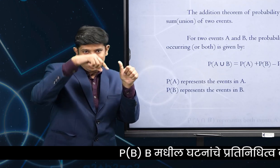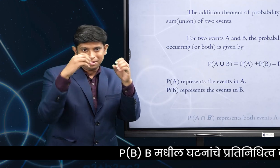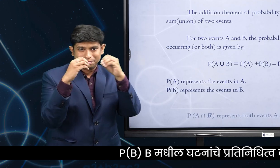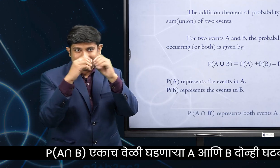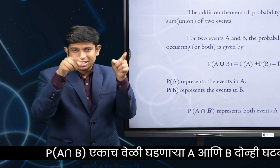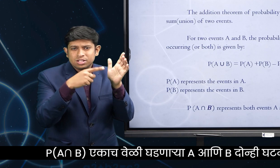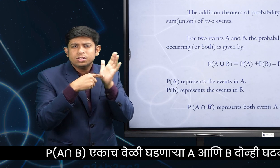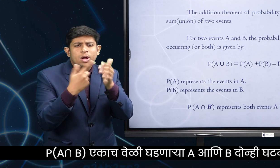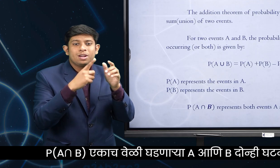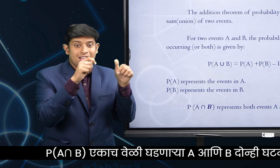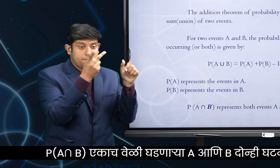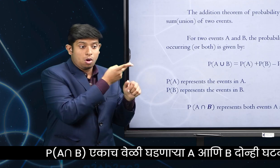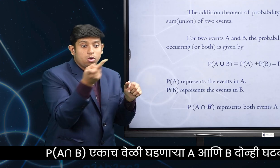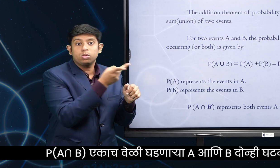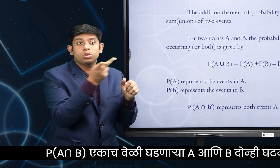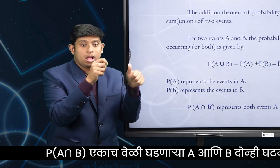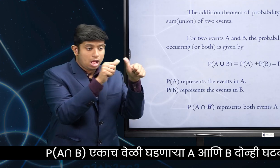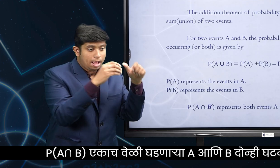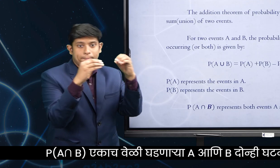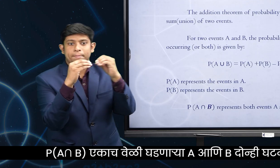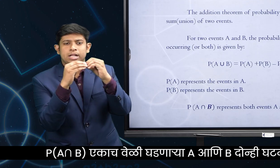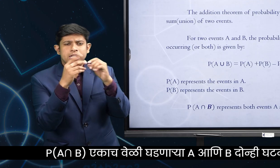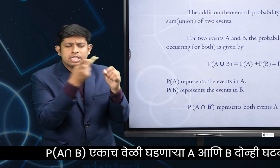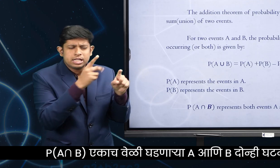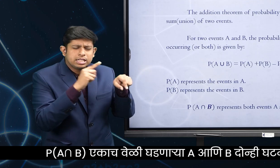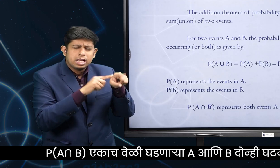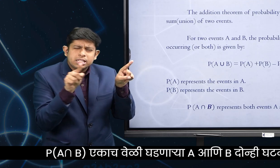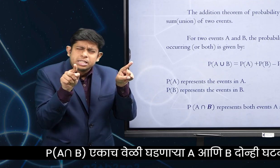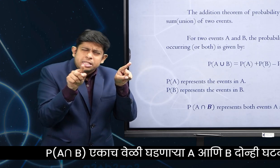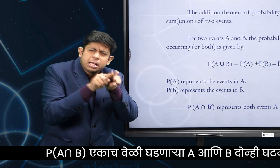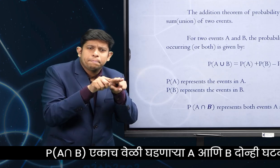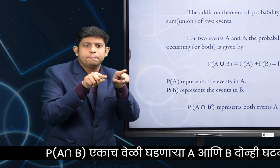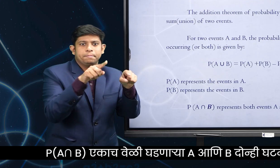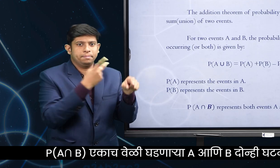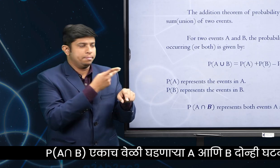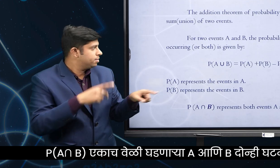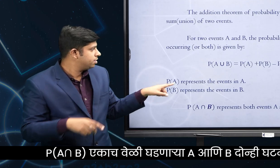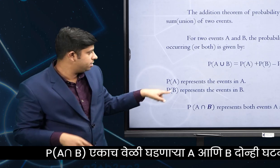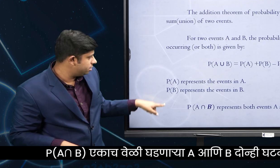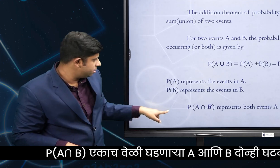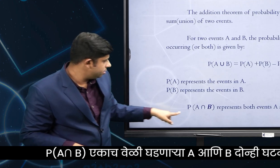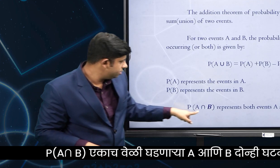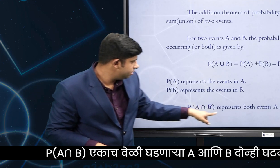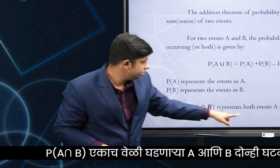करतो. A इंटरसेक्शन B एकाच वेळी घडणाऱ्या A आणि B दोन्ही